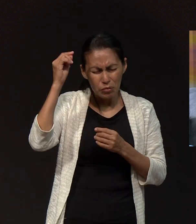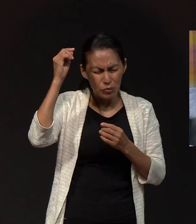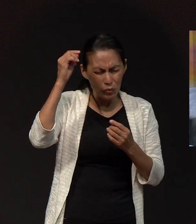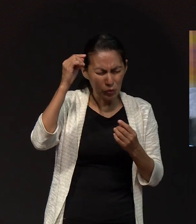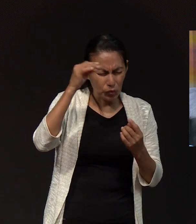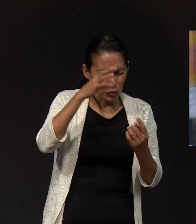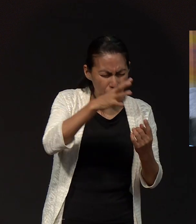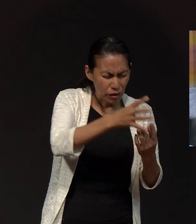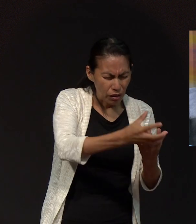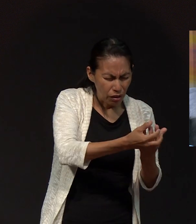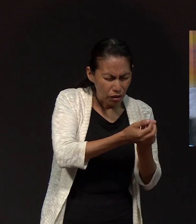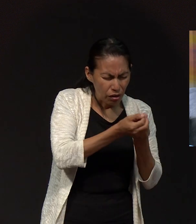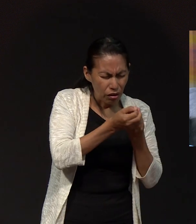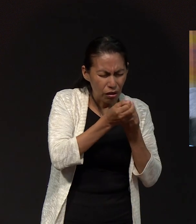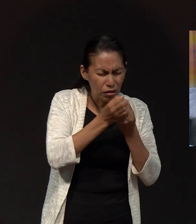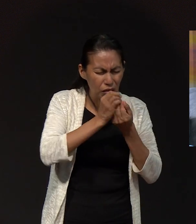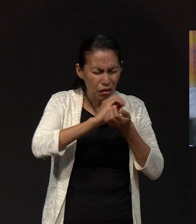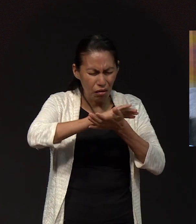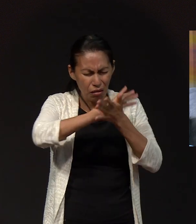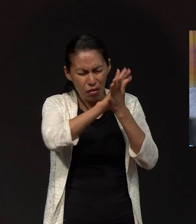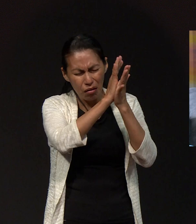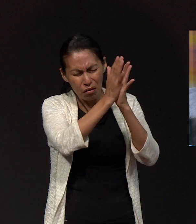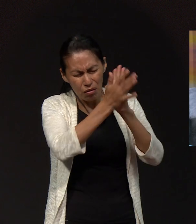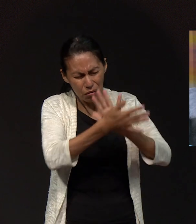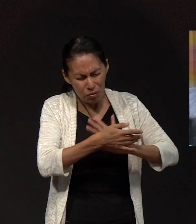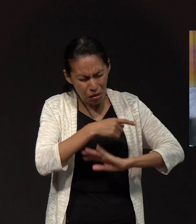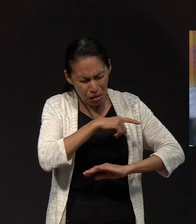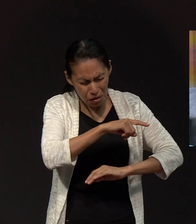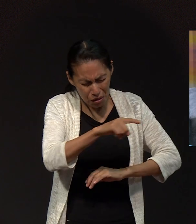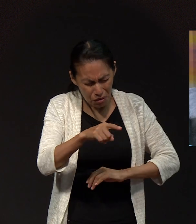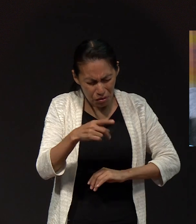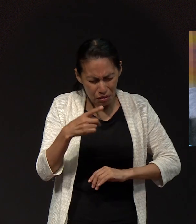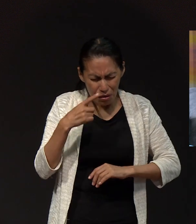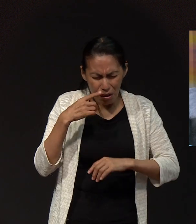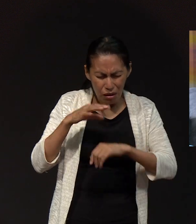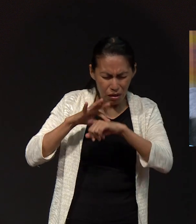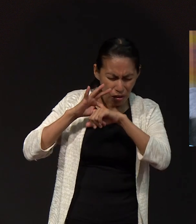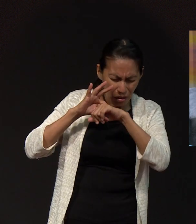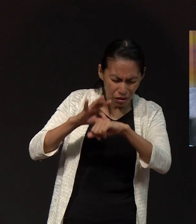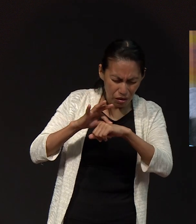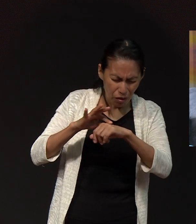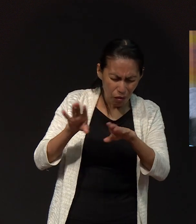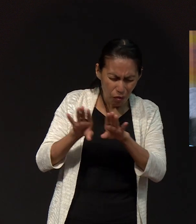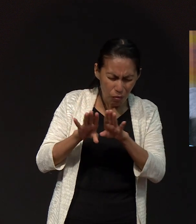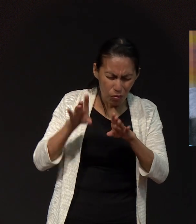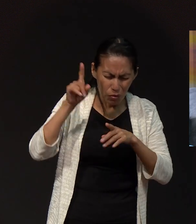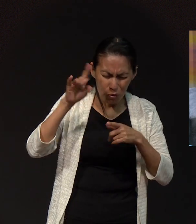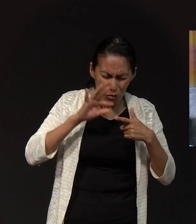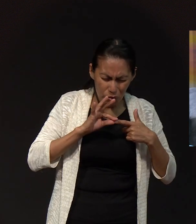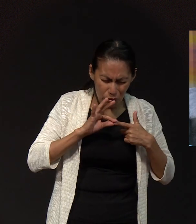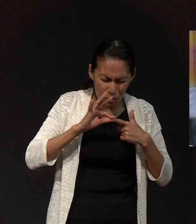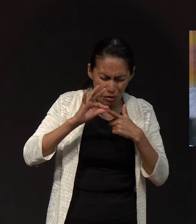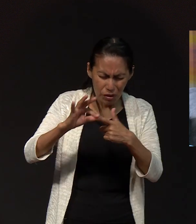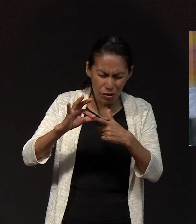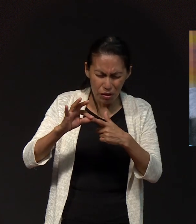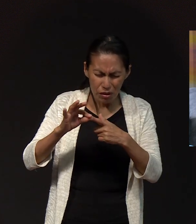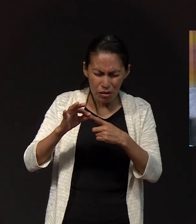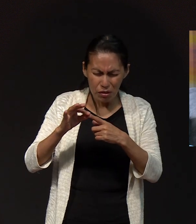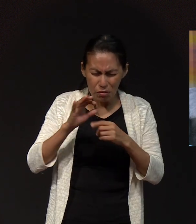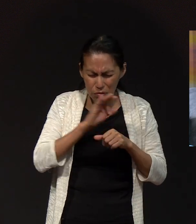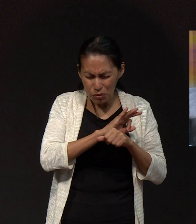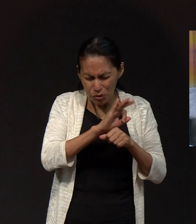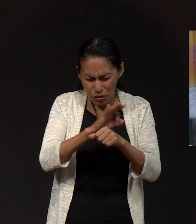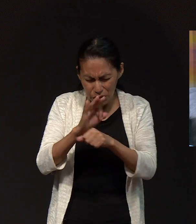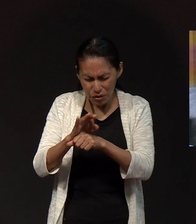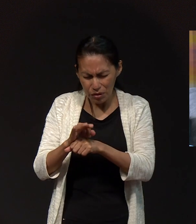confiamos en ellos Alcance a estas personas Puedan ver Claramente Como tu mano Y tu guía Va delante De cada uno De nosotros Señor